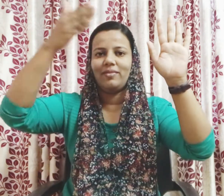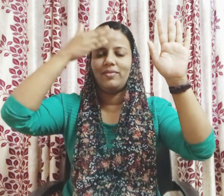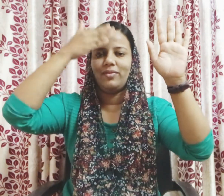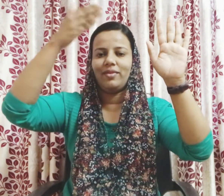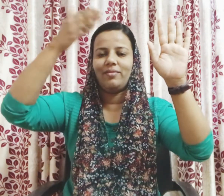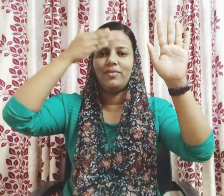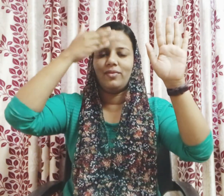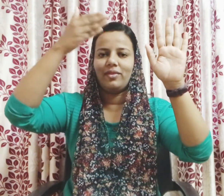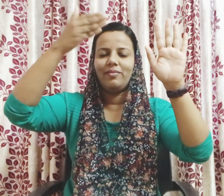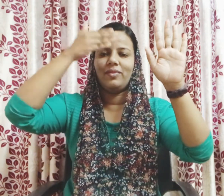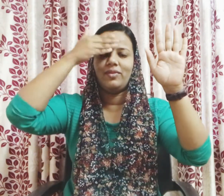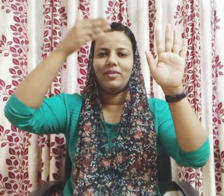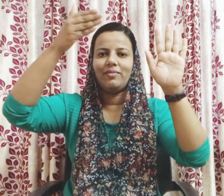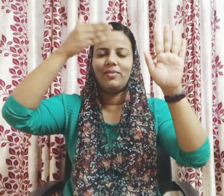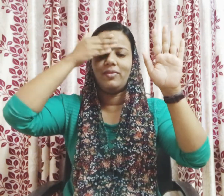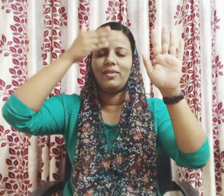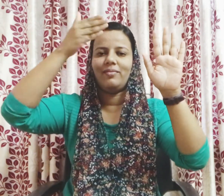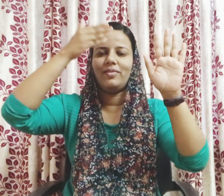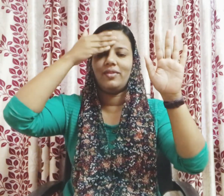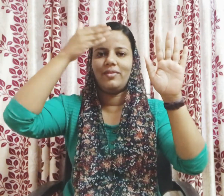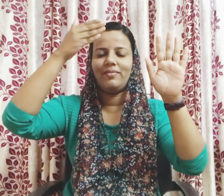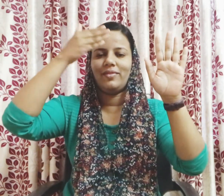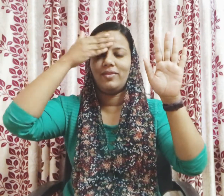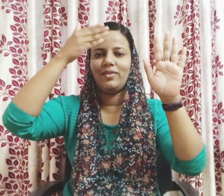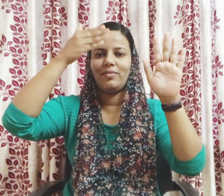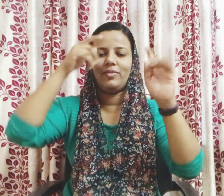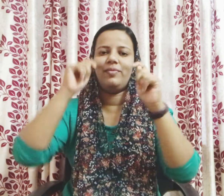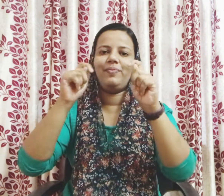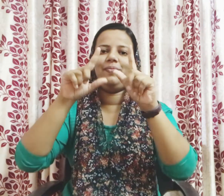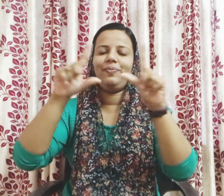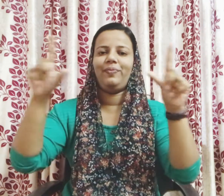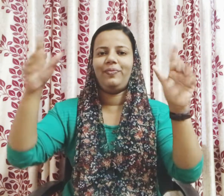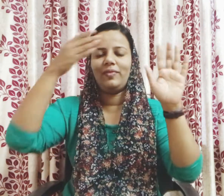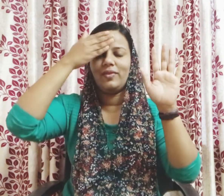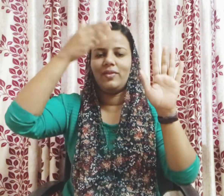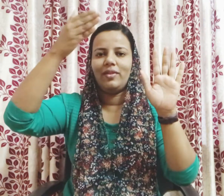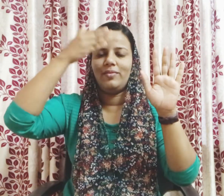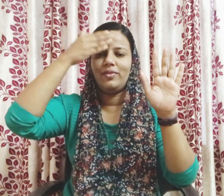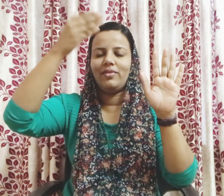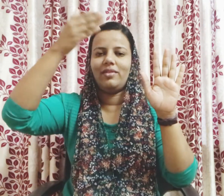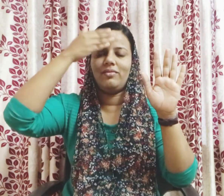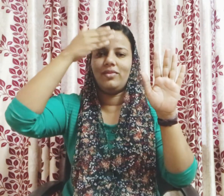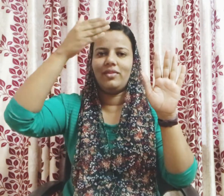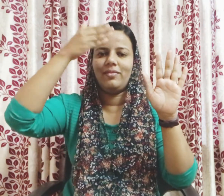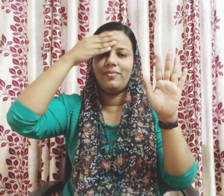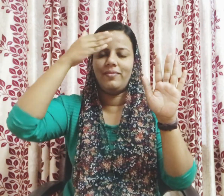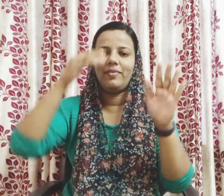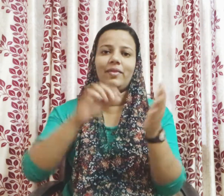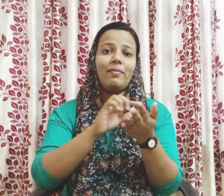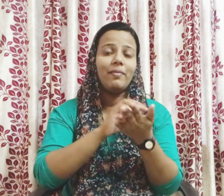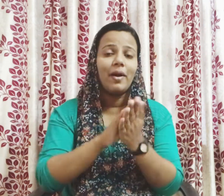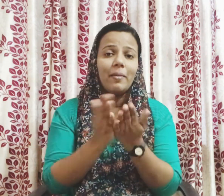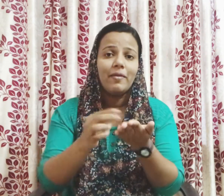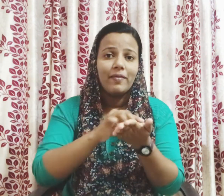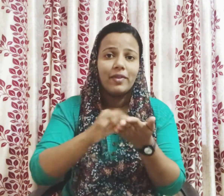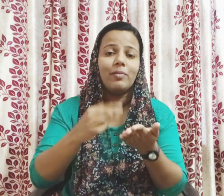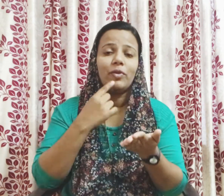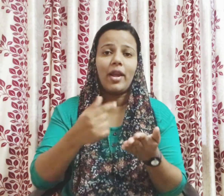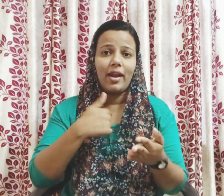ഹല്ലേലൂയ, സ്തോത്രം സ്തോത്രം സ്തോത്രം സ്തോത്രം സ്തോത്രം. ഹല്ലേലൂയ, സ്തോത്രം സ്തോത്രം സ്തോത്രം സ്തോത്രം സ്തോത്രം. തിരുവചനം പറയുന്നു, എൻ മനമേ